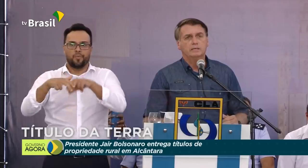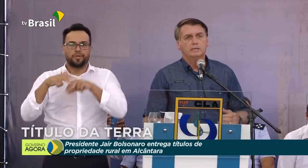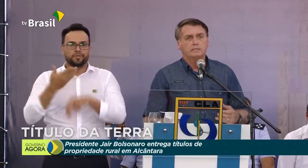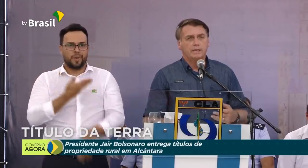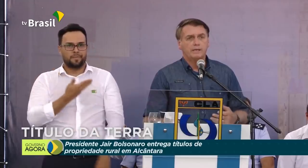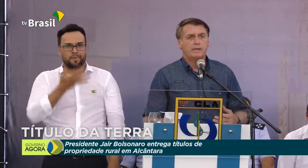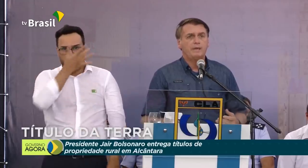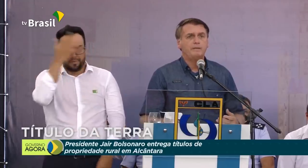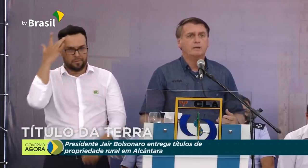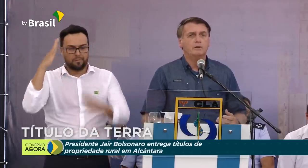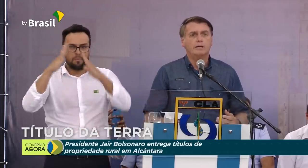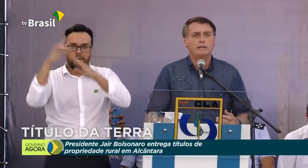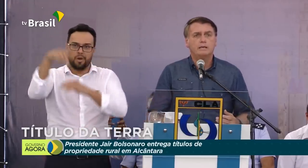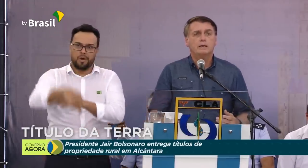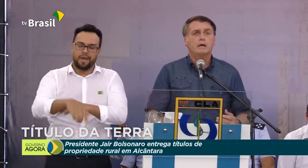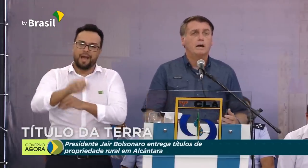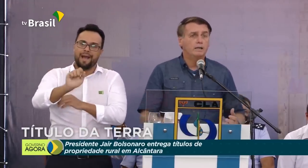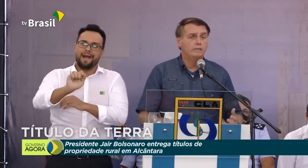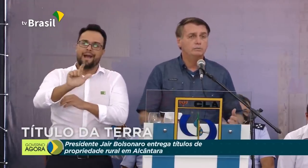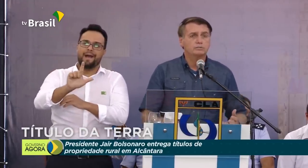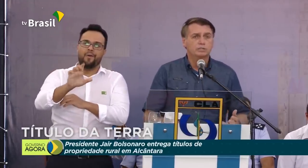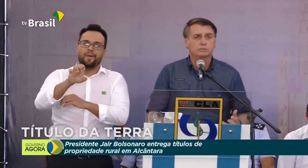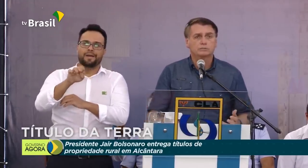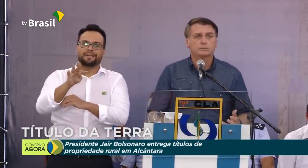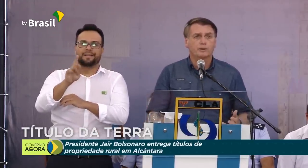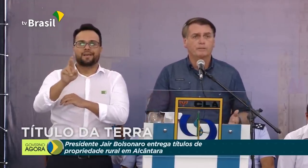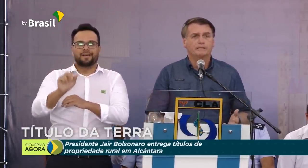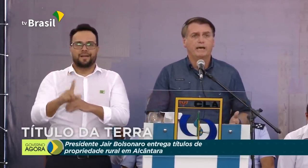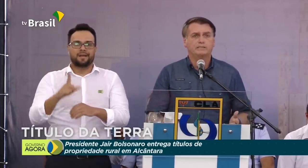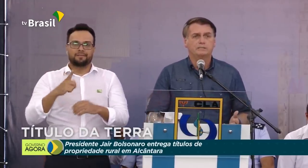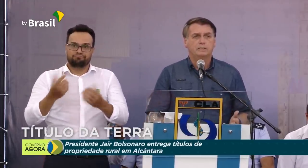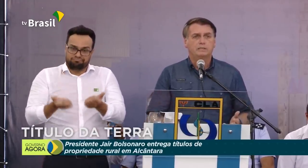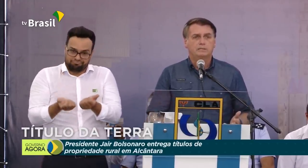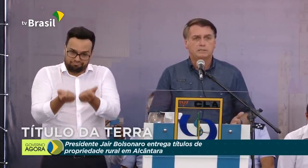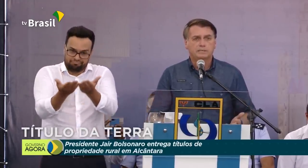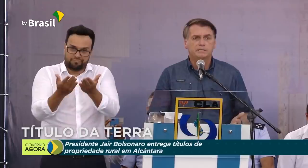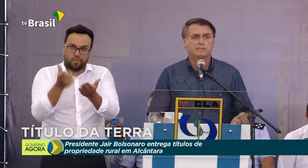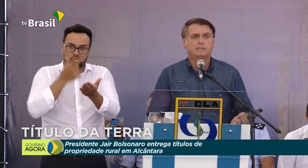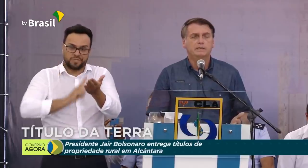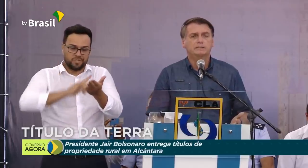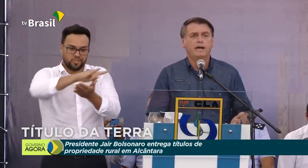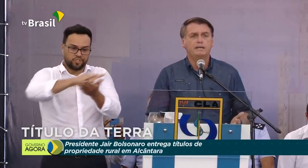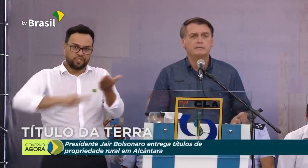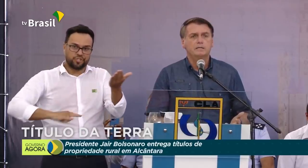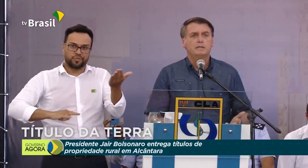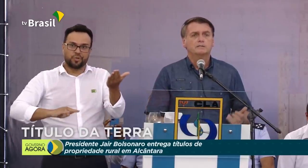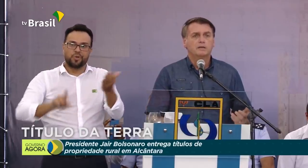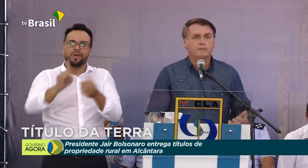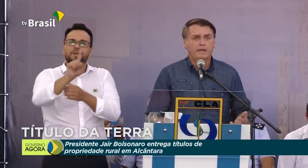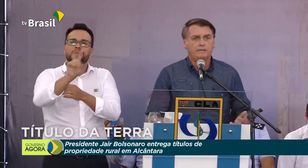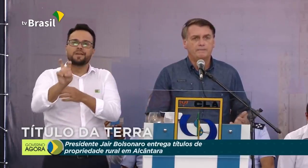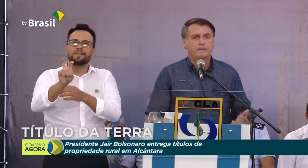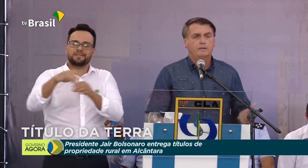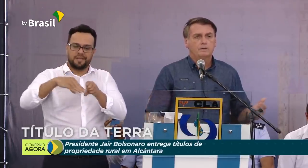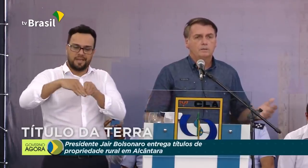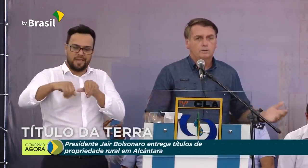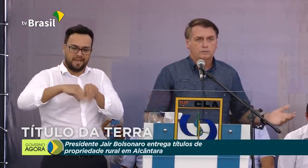Alcântara, que recebem agora, além do título de propriedade de 15 hectares,